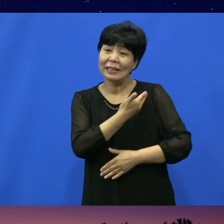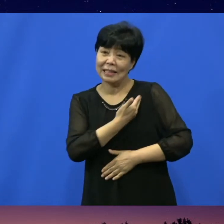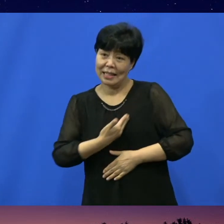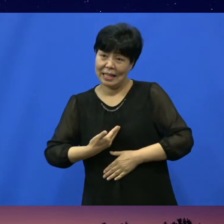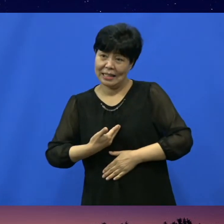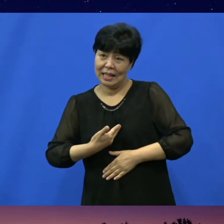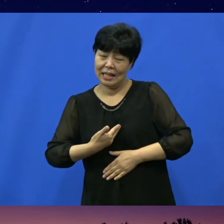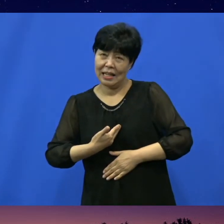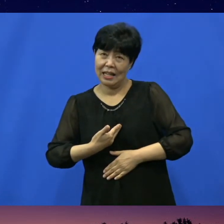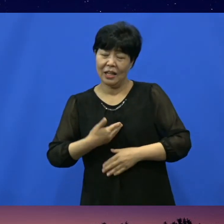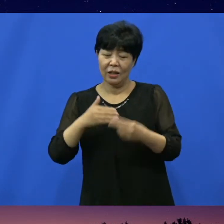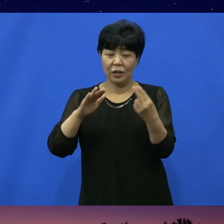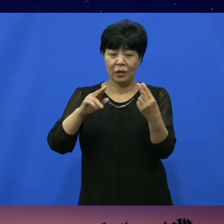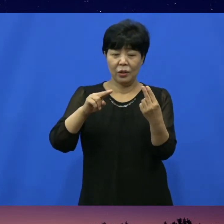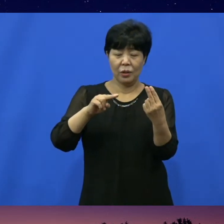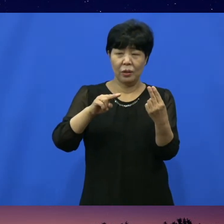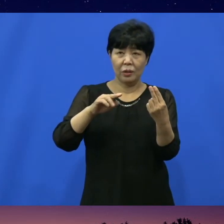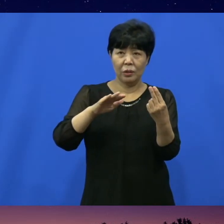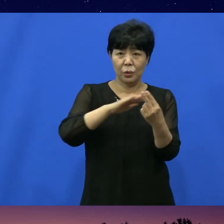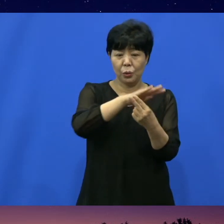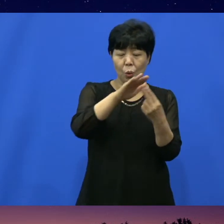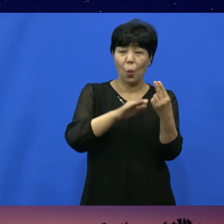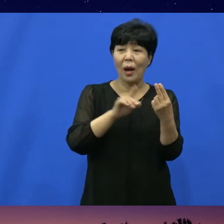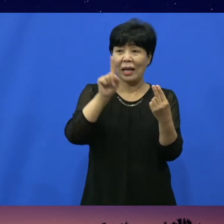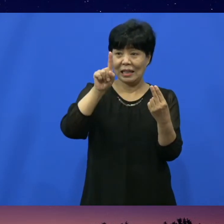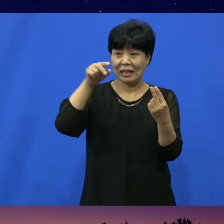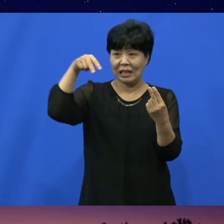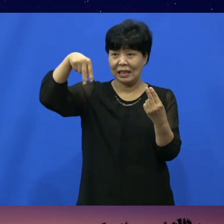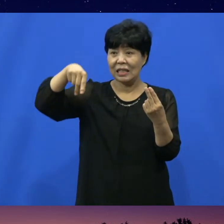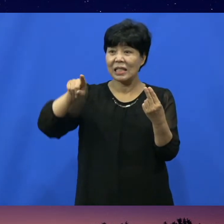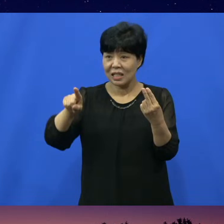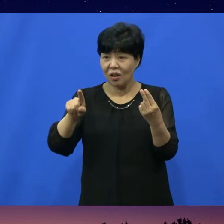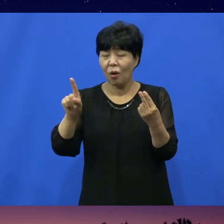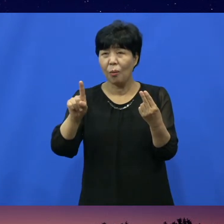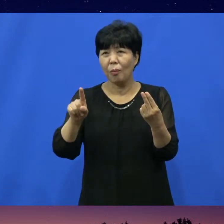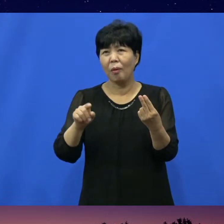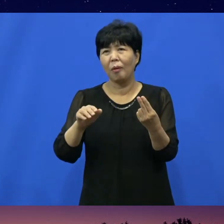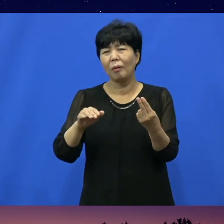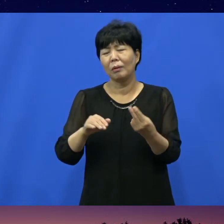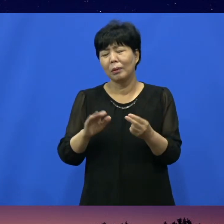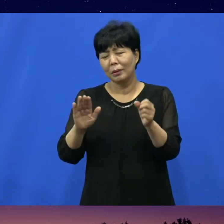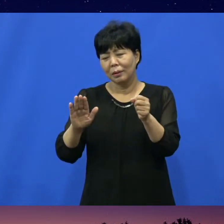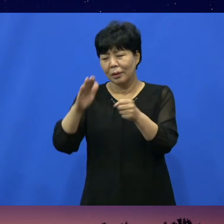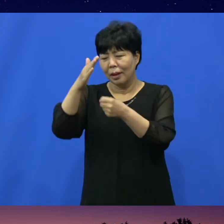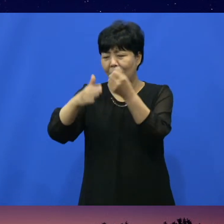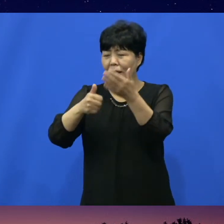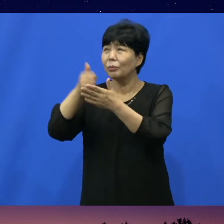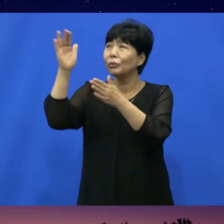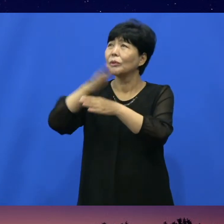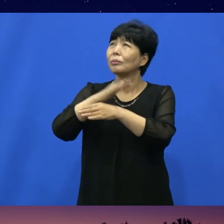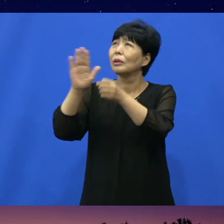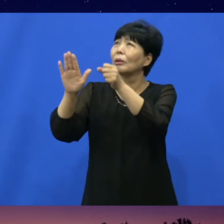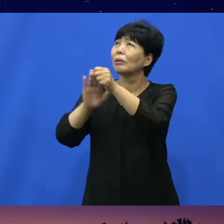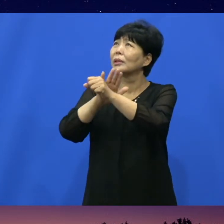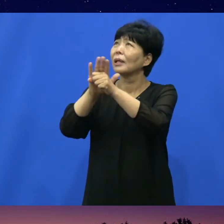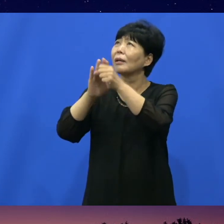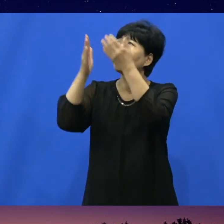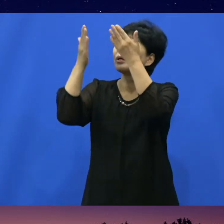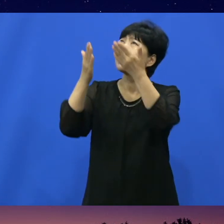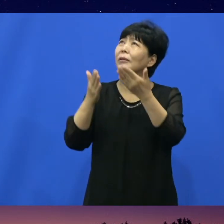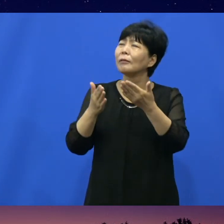기록하고 요한 1서에서도 그 사랑을 얘기하는 거예요. 이 요한이 그 하나님의 사랑을 너무도 깊이 체험한